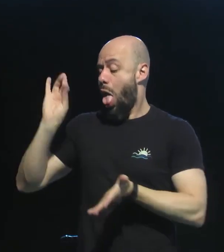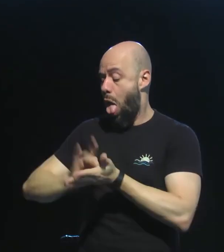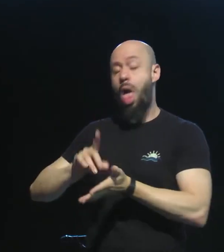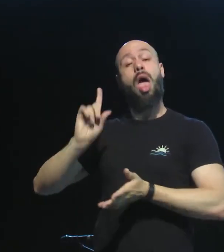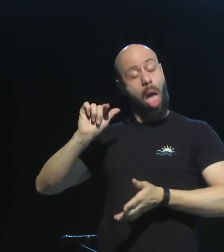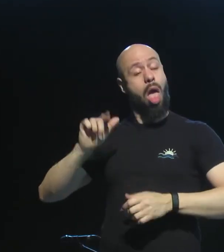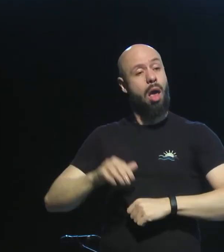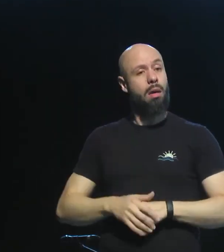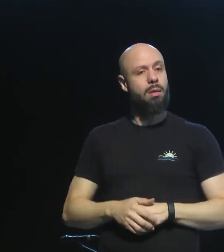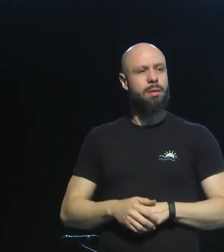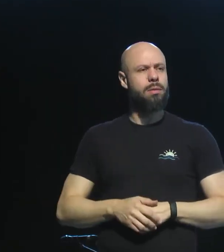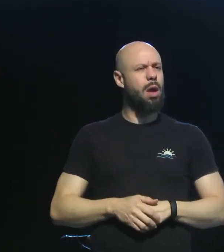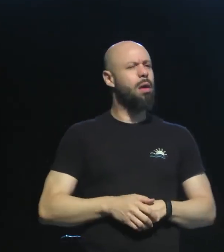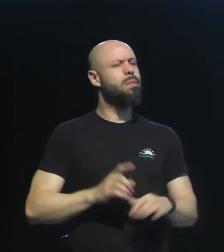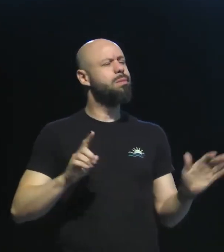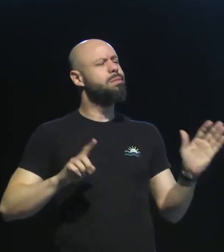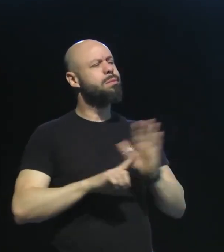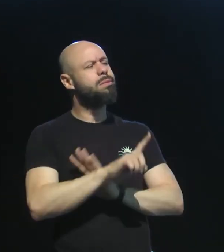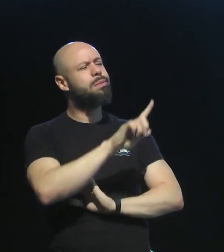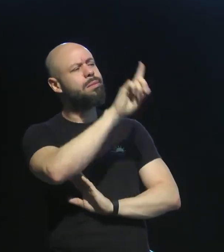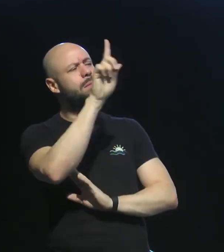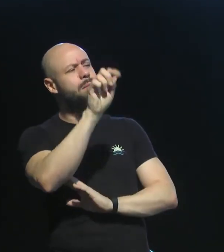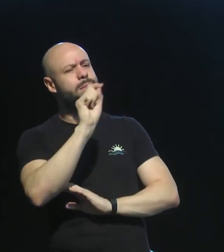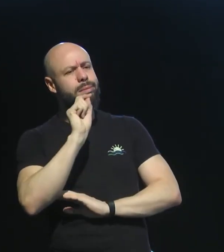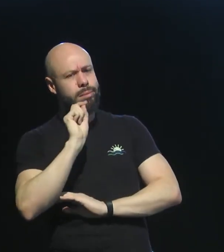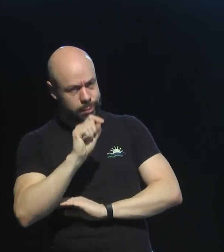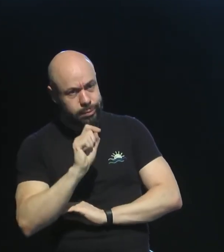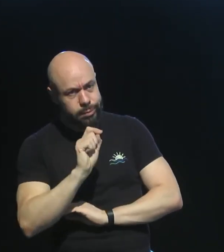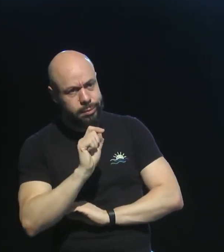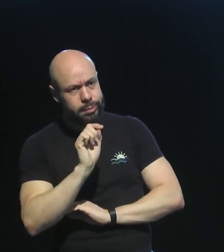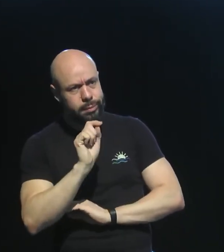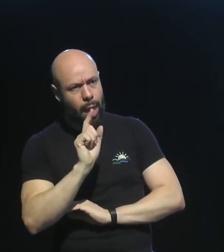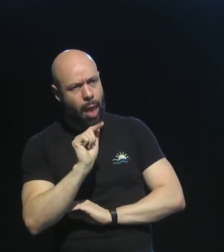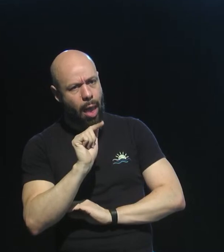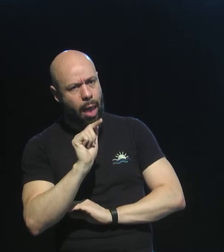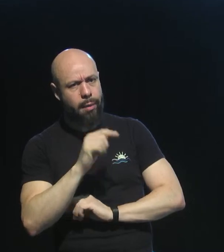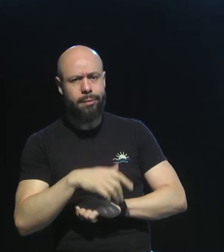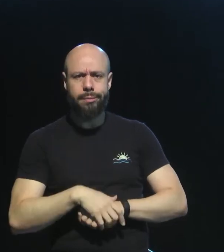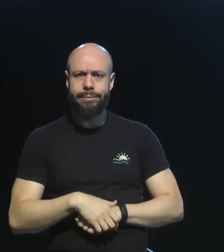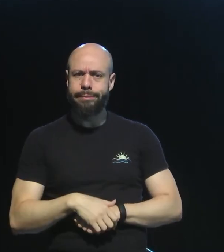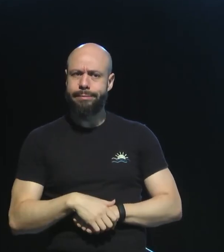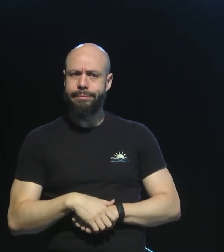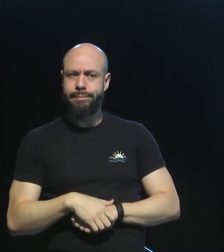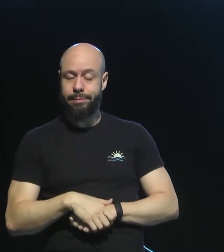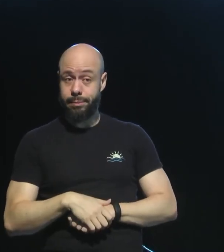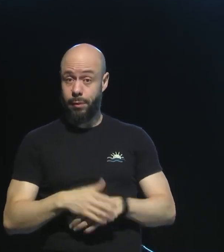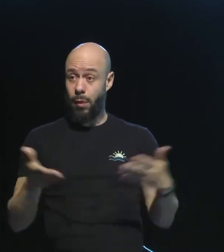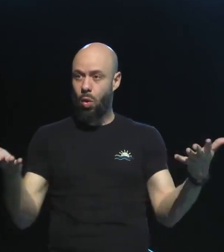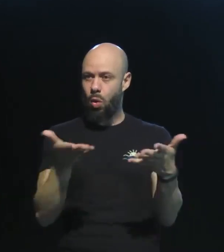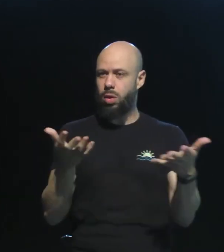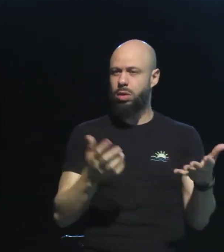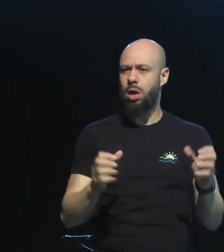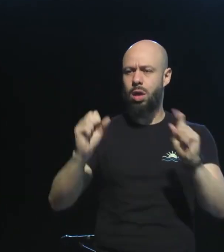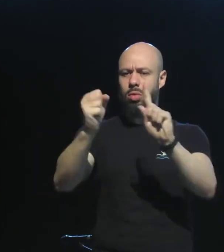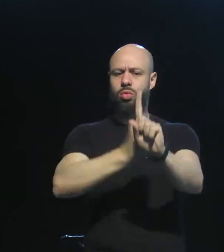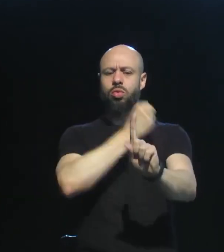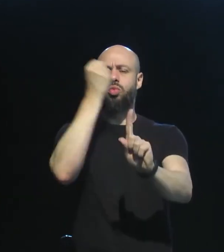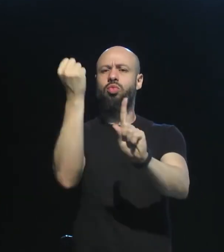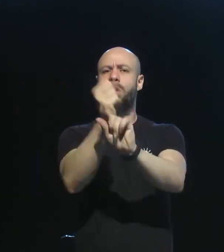Será? É isso que nós precisamos entender, porque hoje a tônica da nossa sociedade